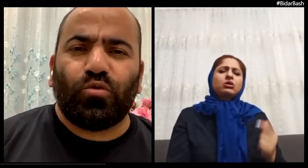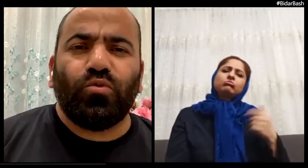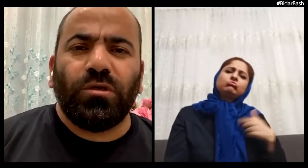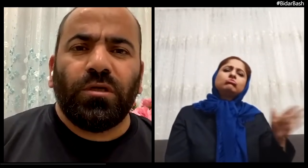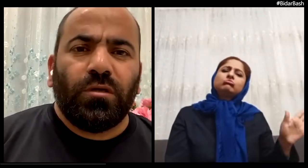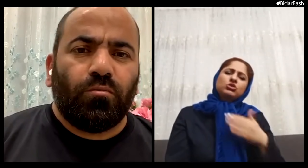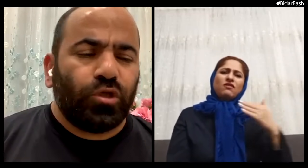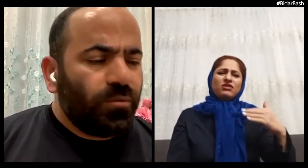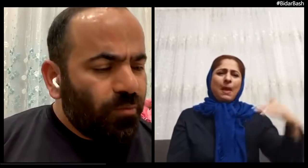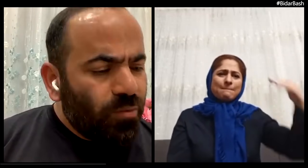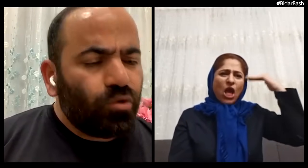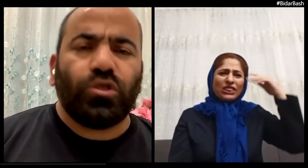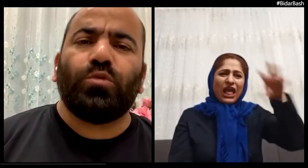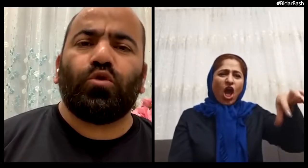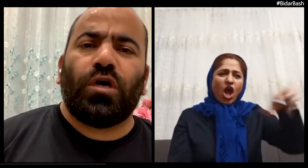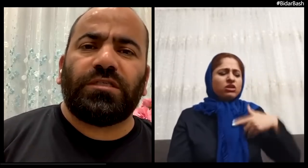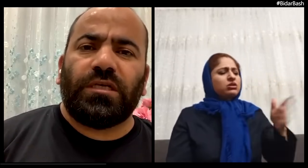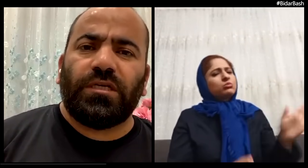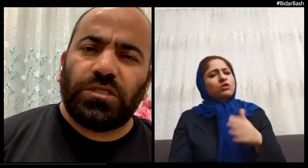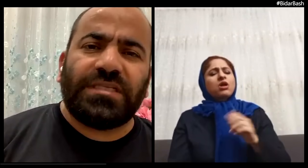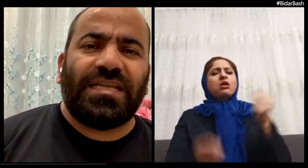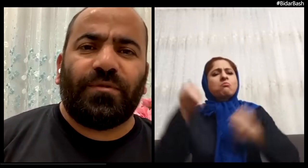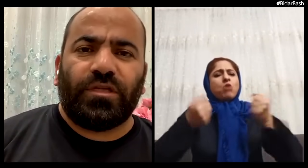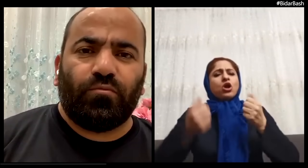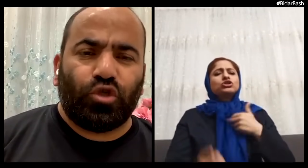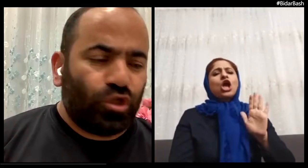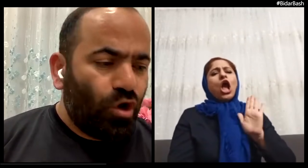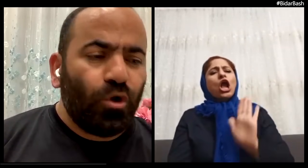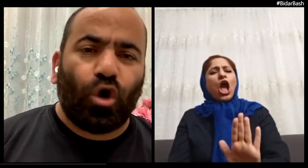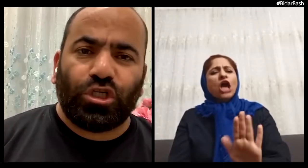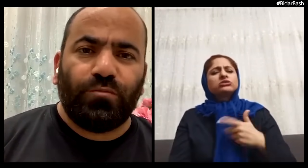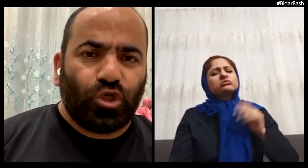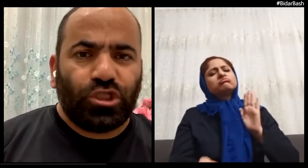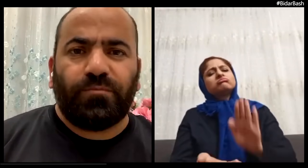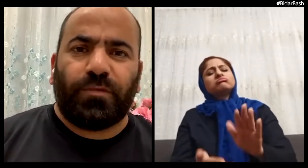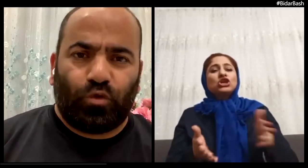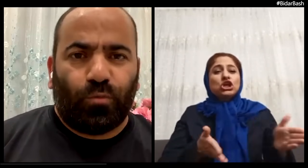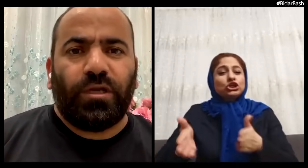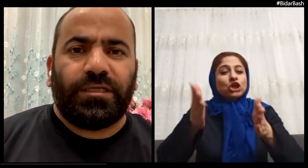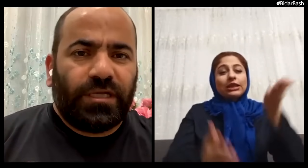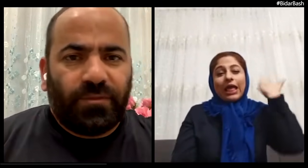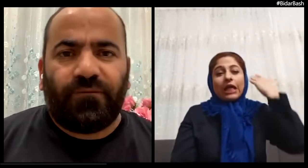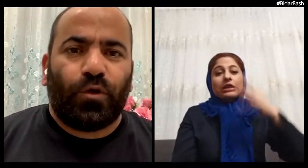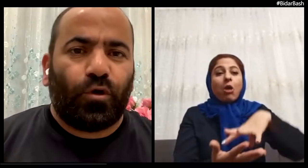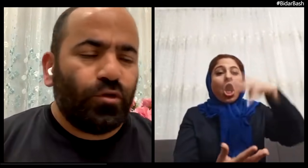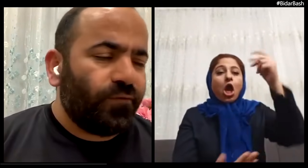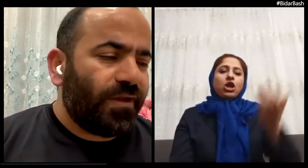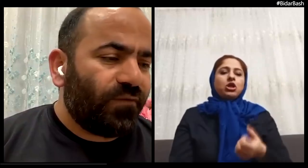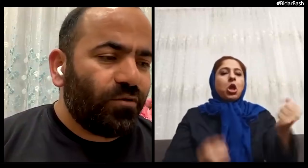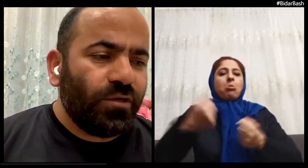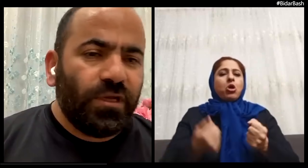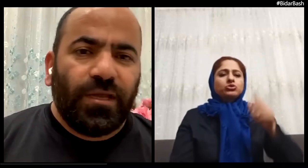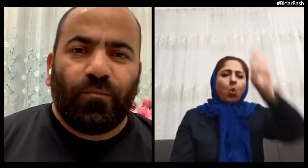پادگان بیرون دیگه، ما پامون گذاشتیم رو گاز دیگه که سریع بریم، جاده هم خاکی، ماشین بیت المال دیگه، هی میرفت بالا پایین